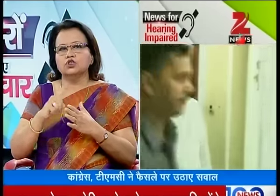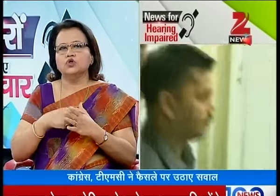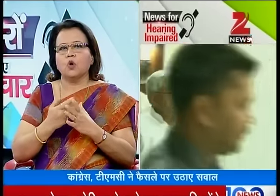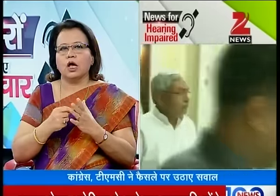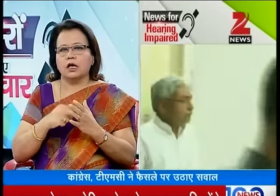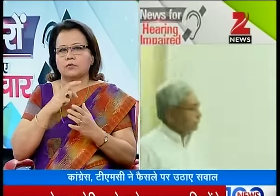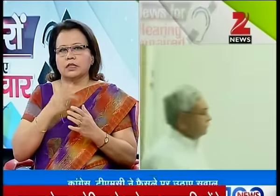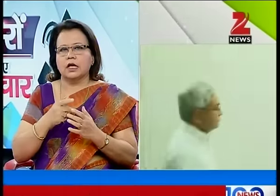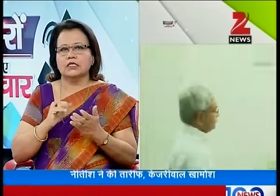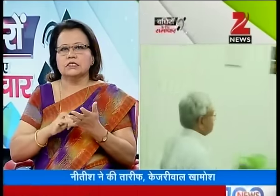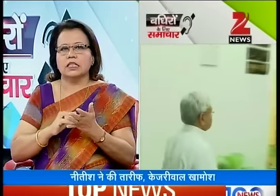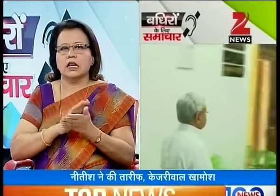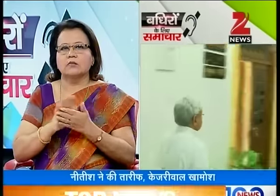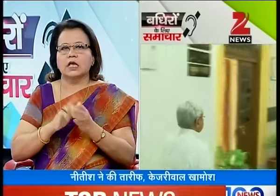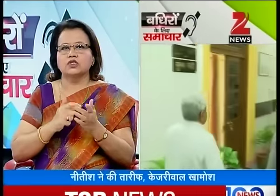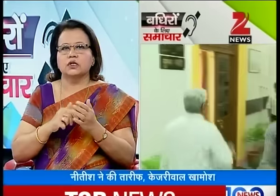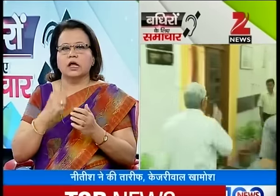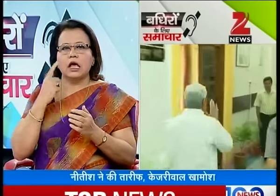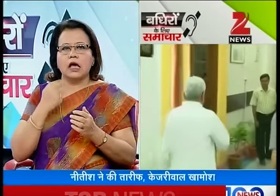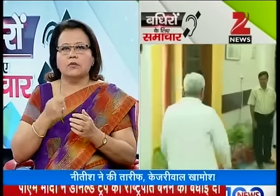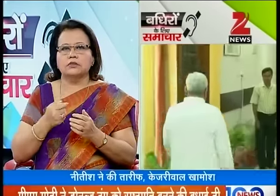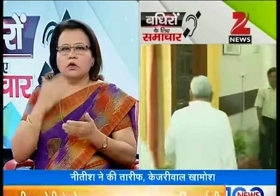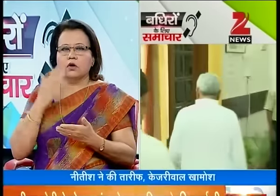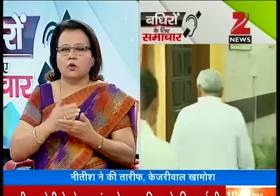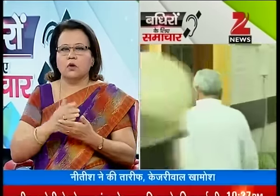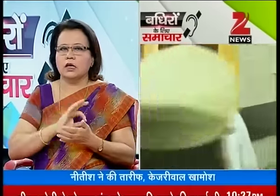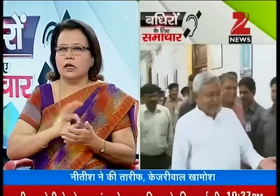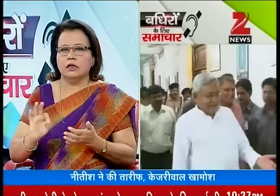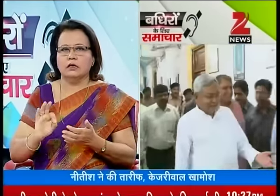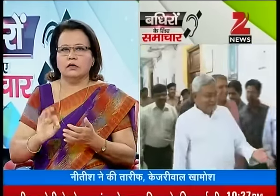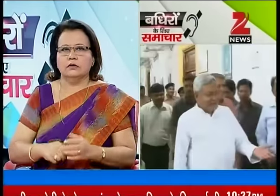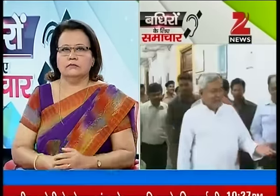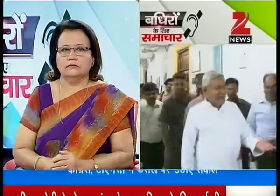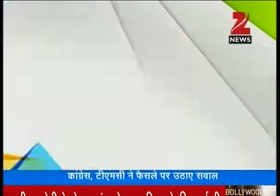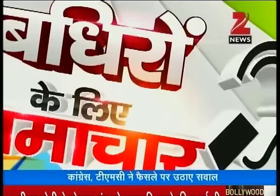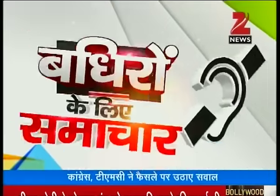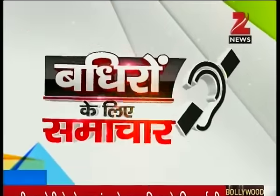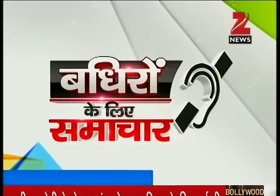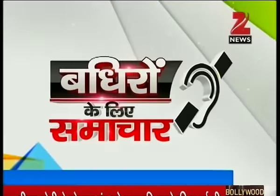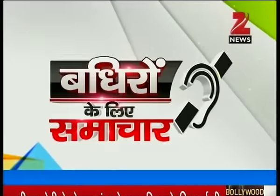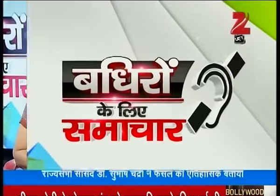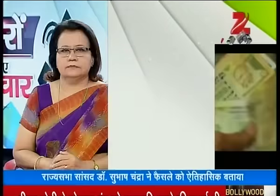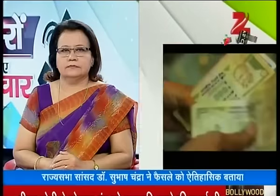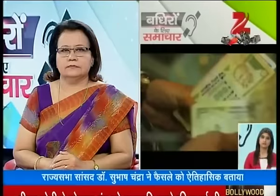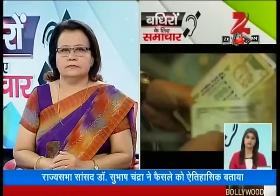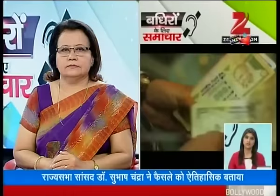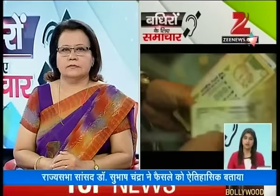जुमला बताया। सीताराम येचुरी ने कहा काले धन पर रोक नहीं लगेगी।